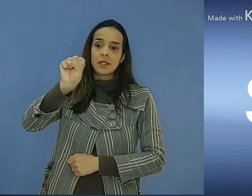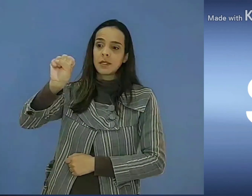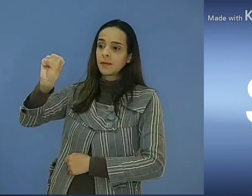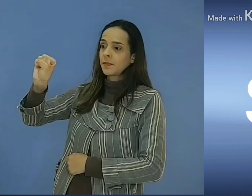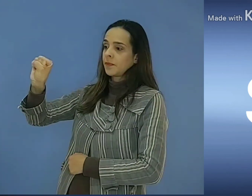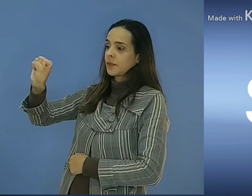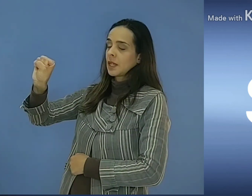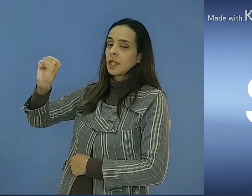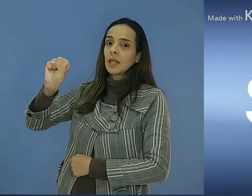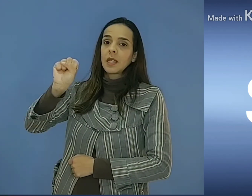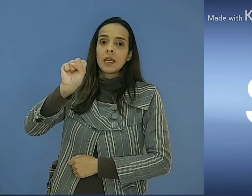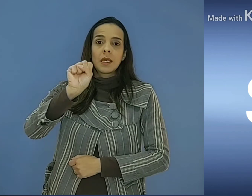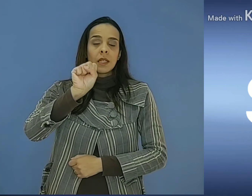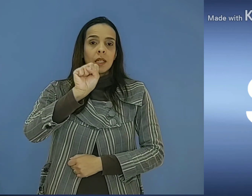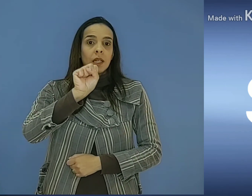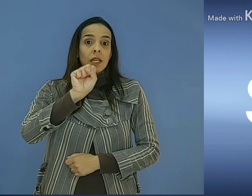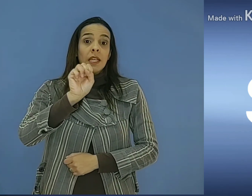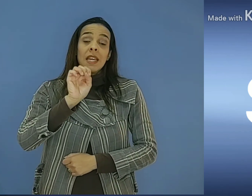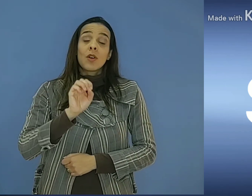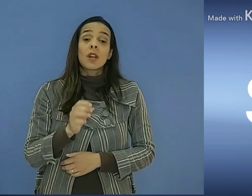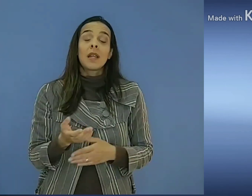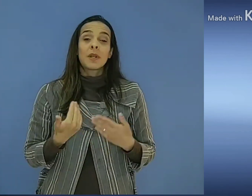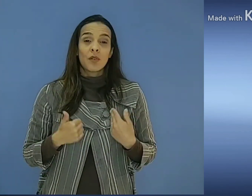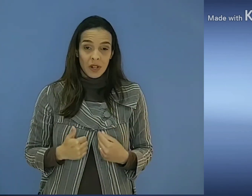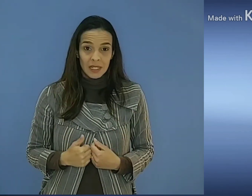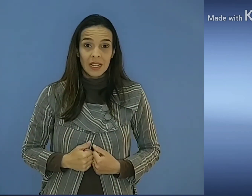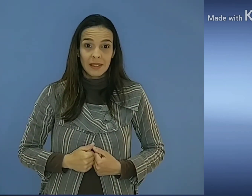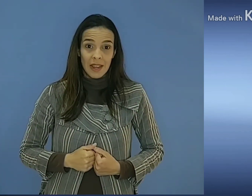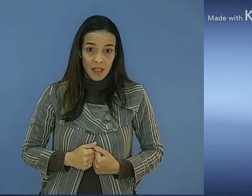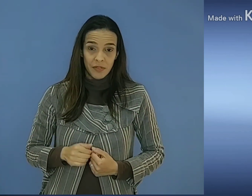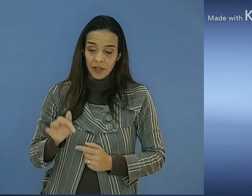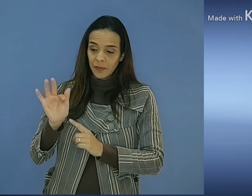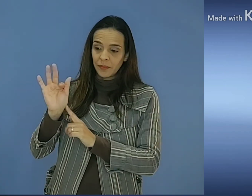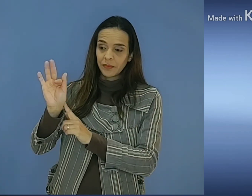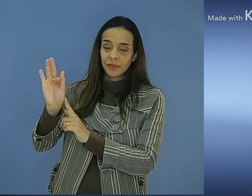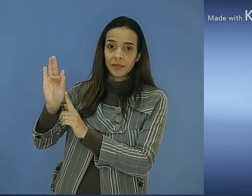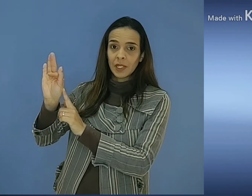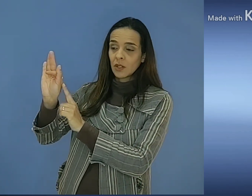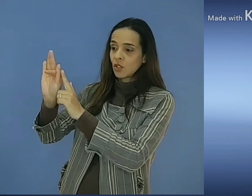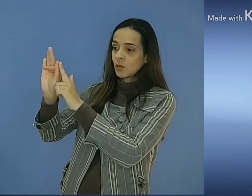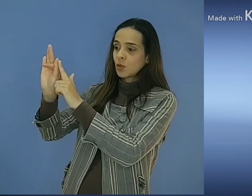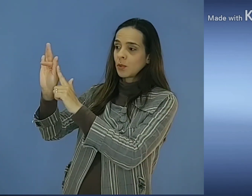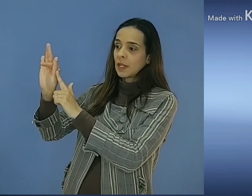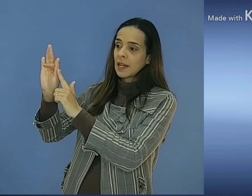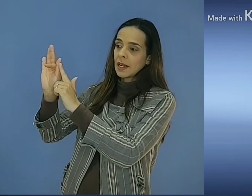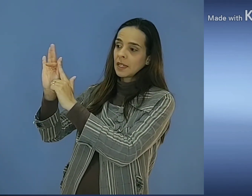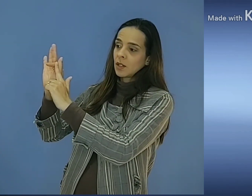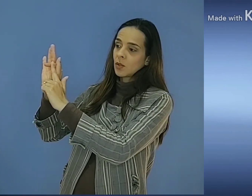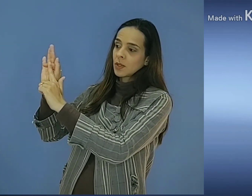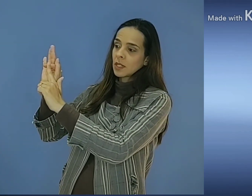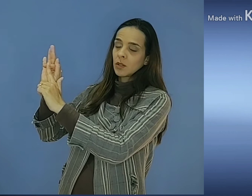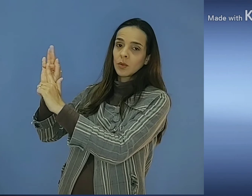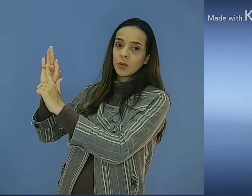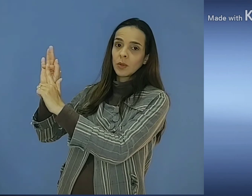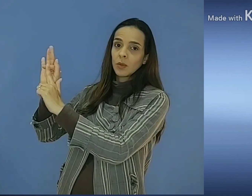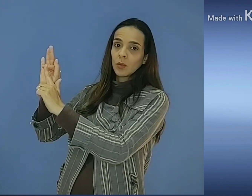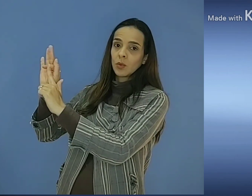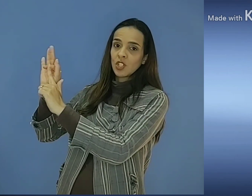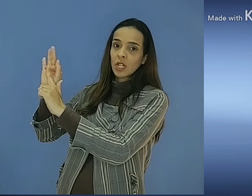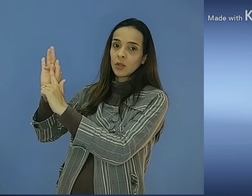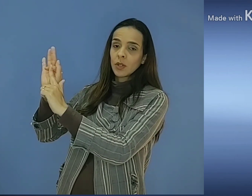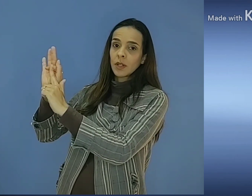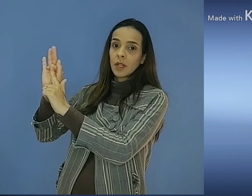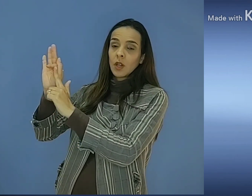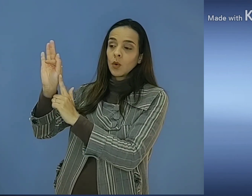esse é o S. E agora, lembra que eu falei da letra F? Que nós tínhamos o polegar aqui cruzando